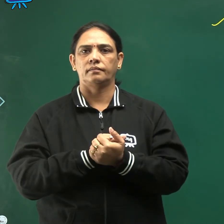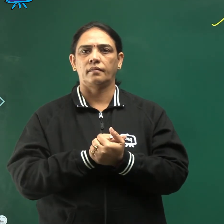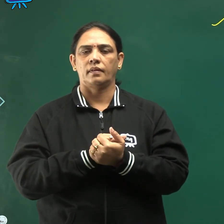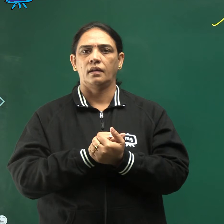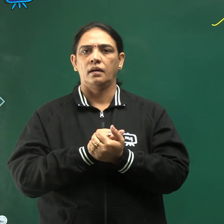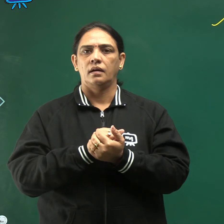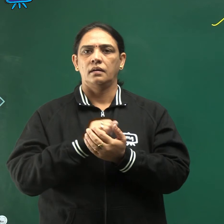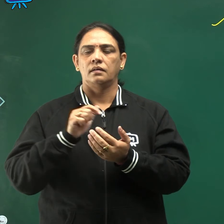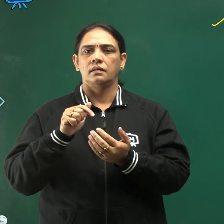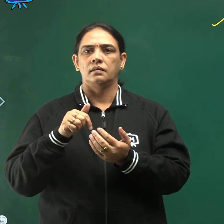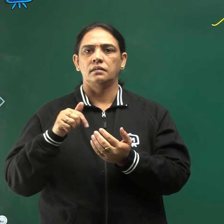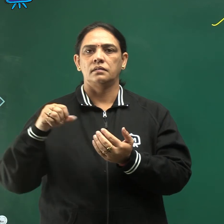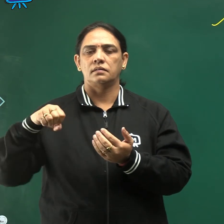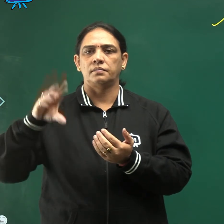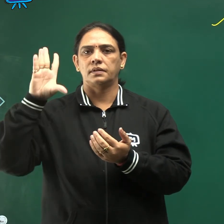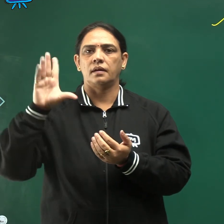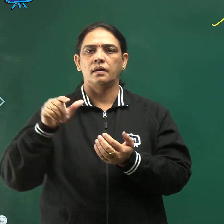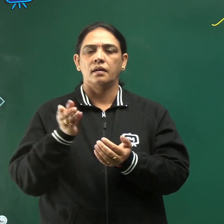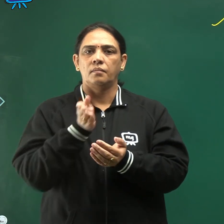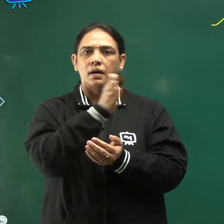सबसे बाईं